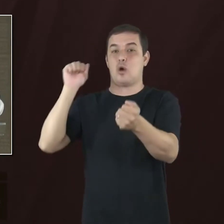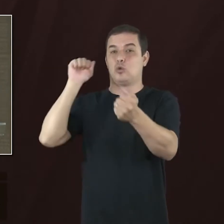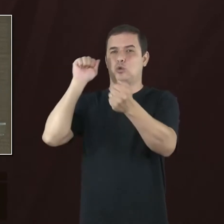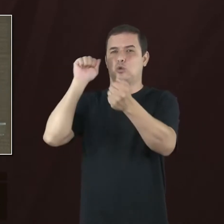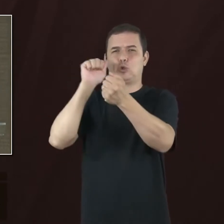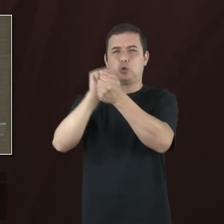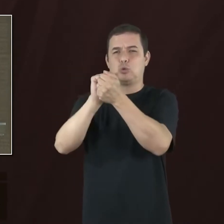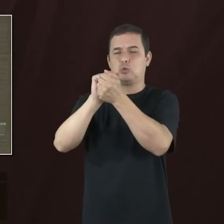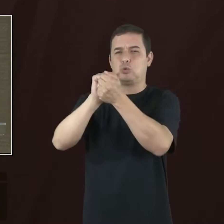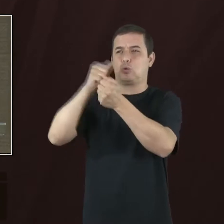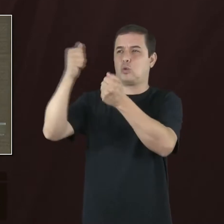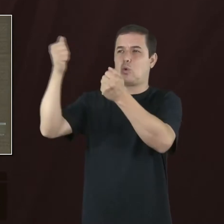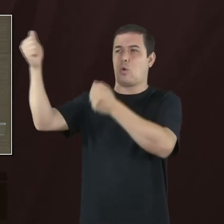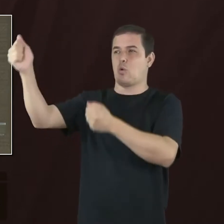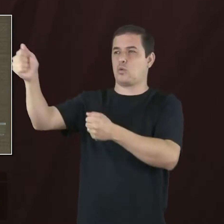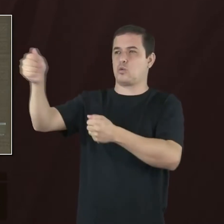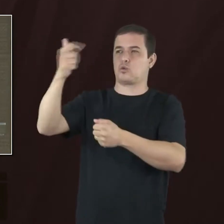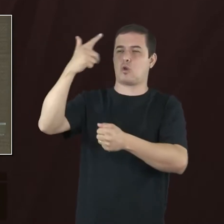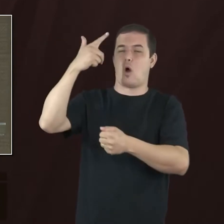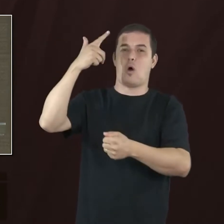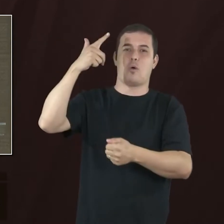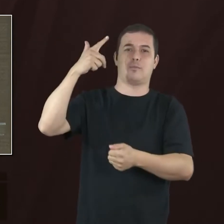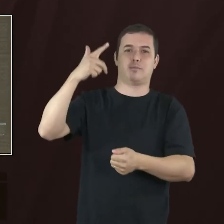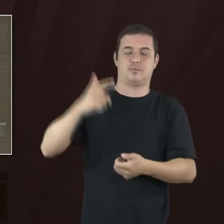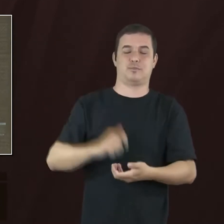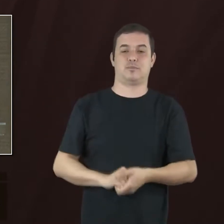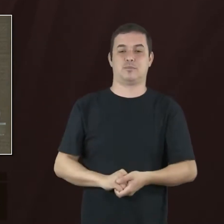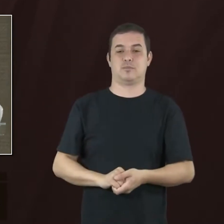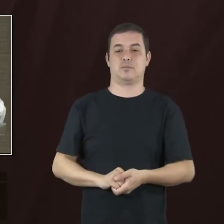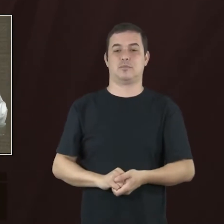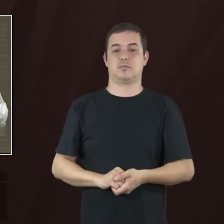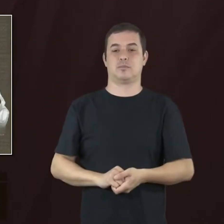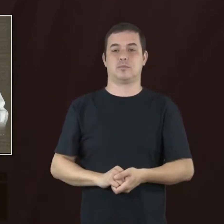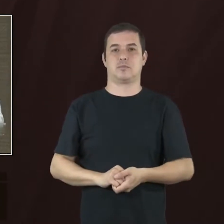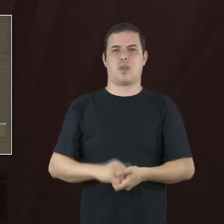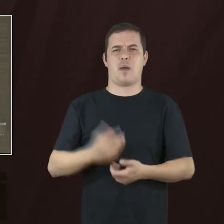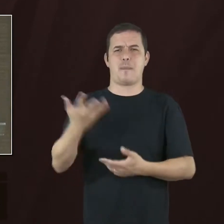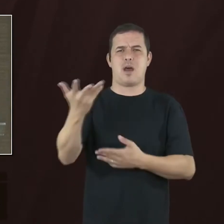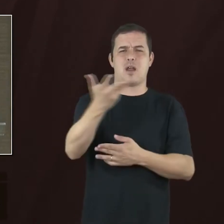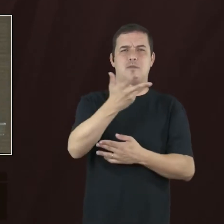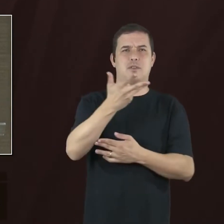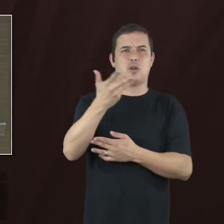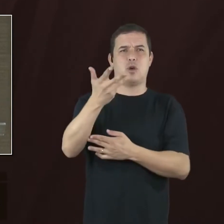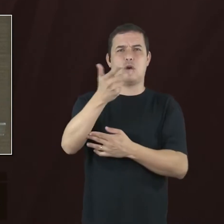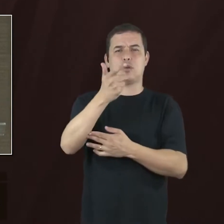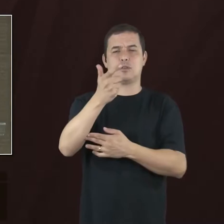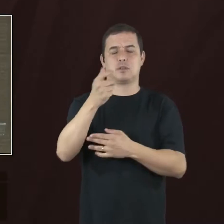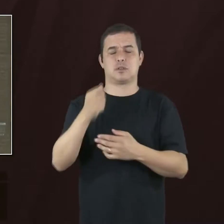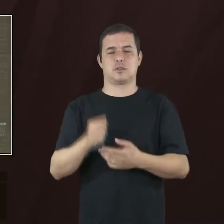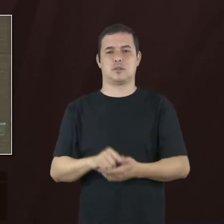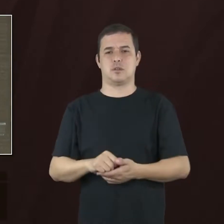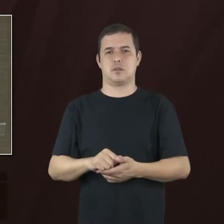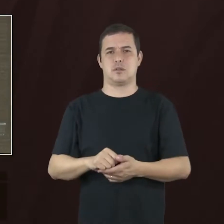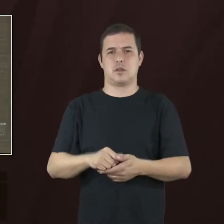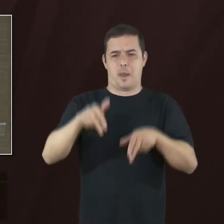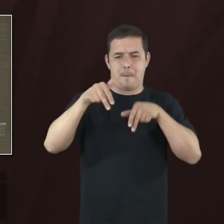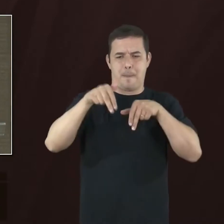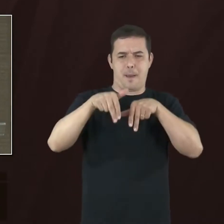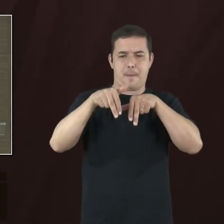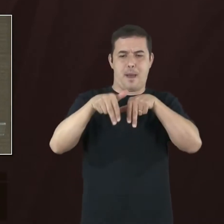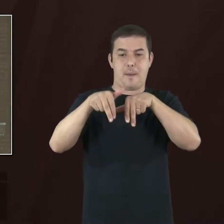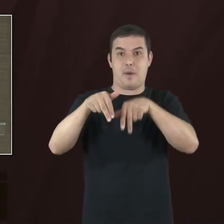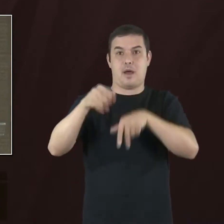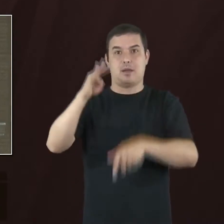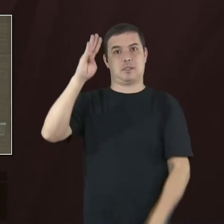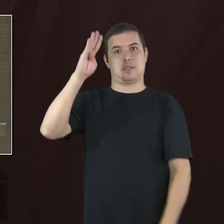será o sol, brilhante como o sol, magnífica como um exército. Onde está isso? Está